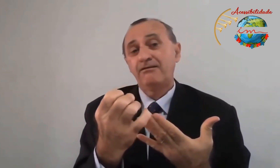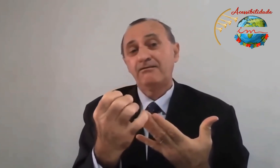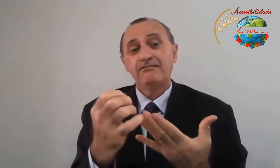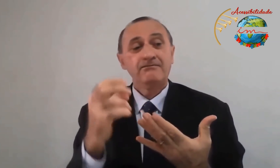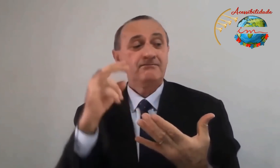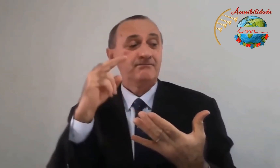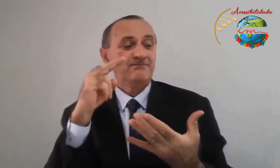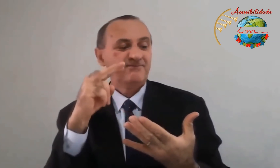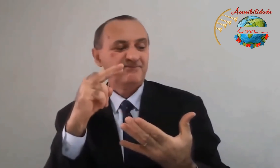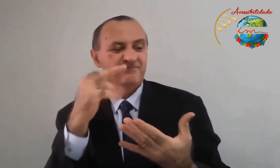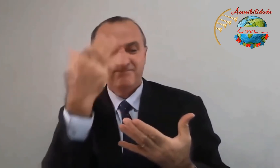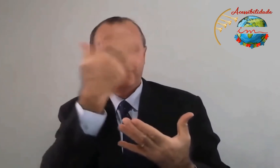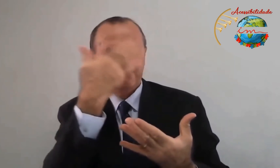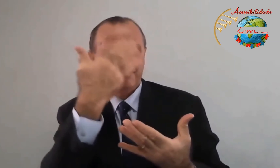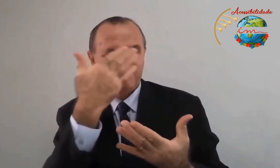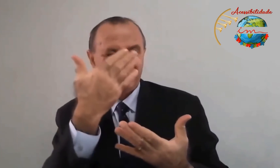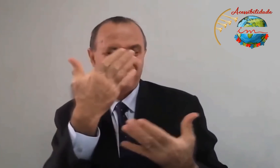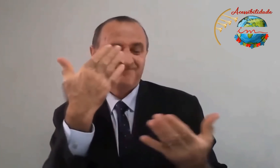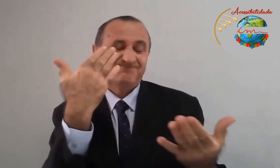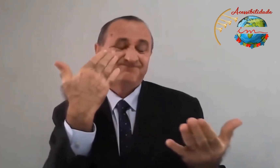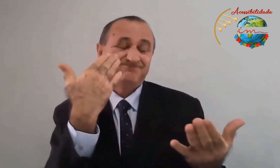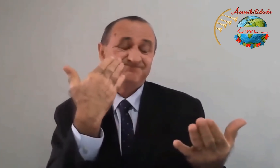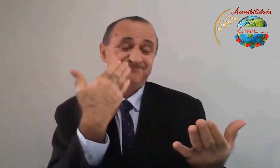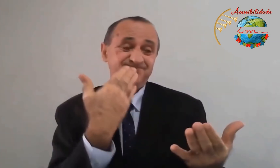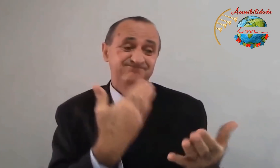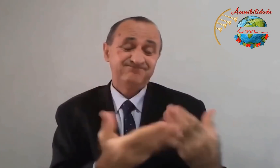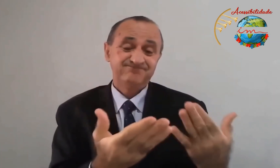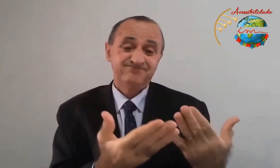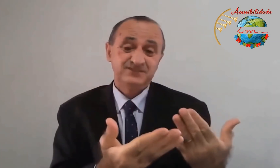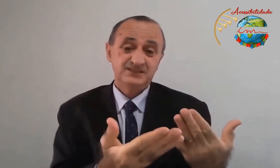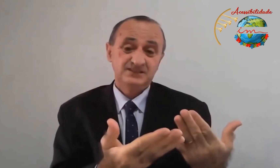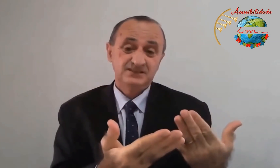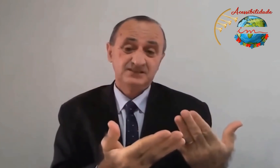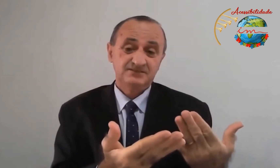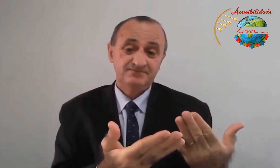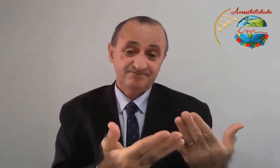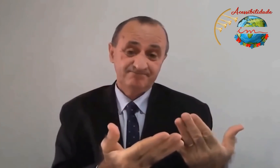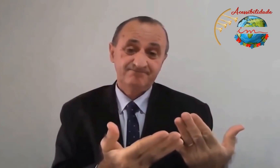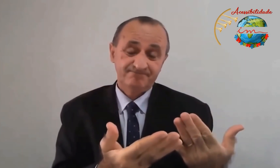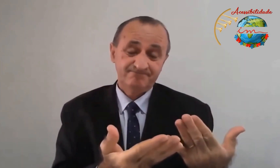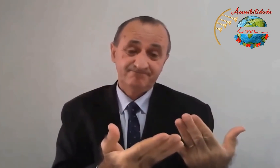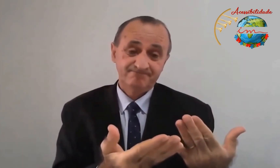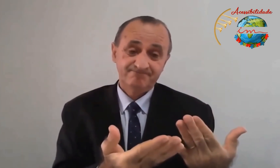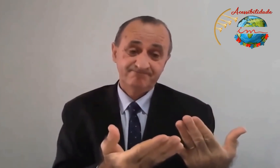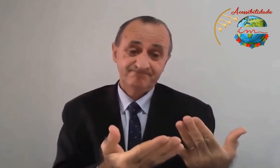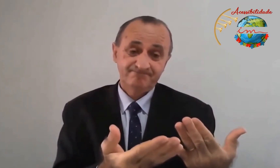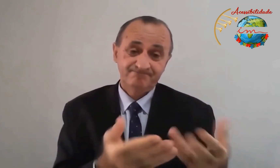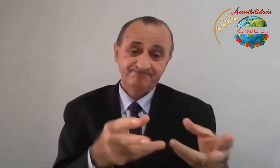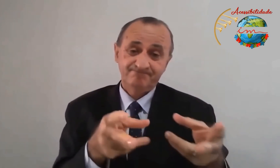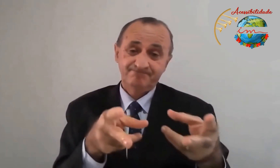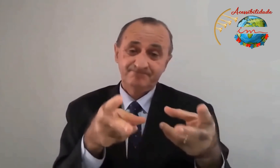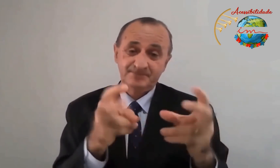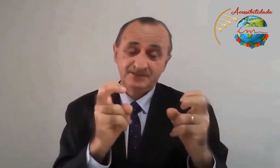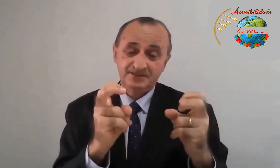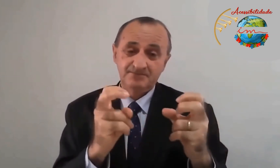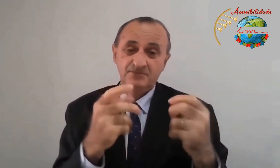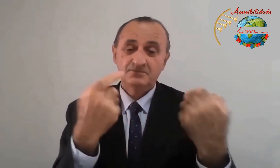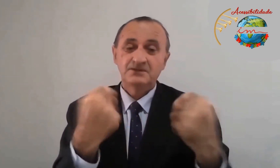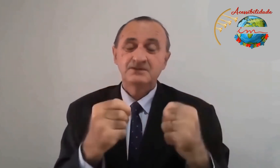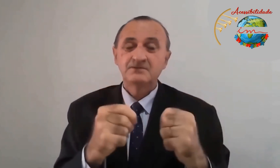estava perdendo a luz, já não tinha mais, e elas não tinham azeite, então elas perderam a oportunidade. Por isso